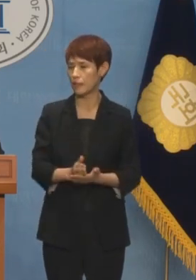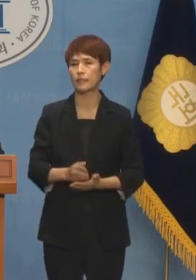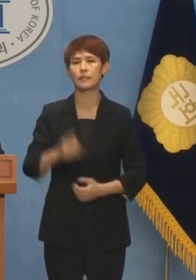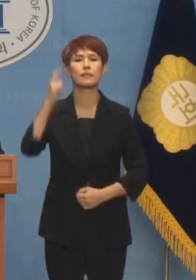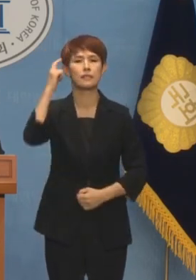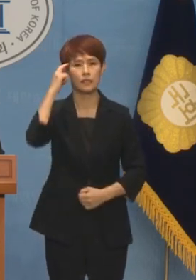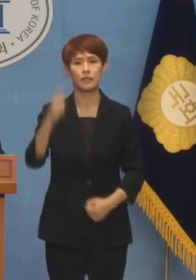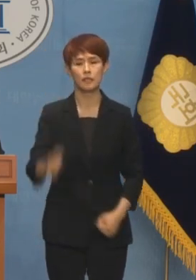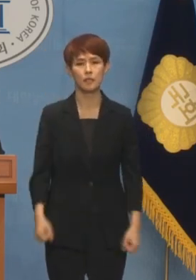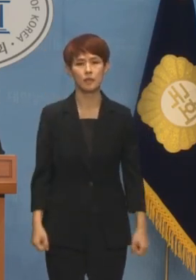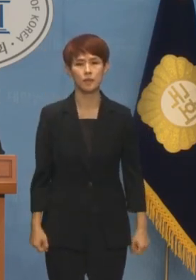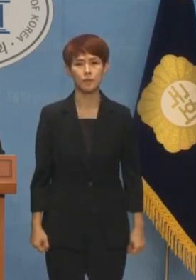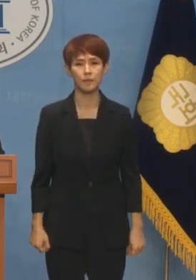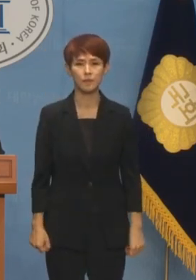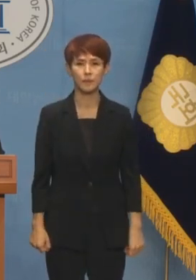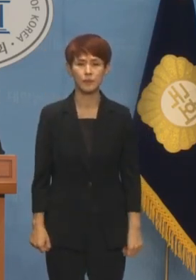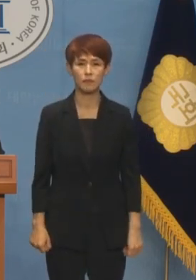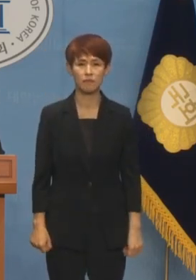결론만 났습니다.